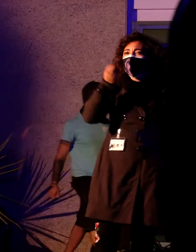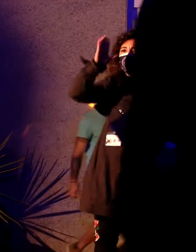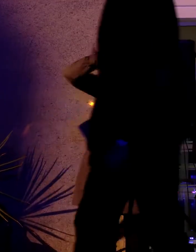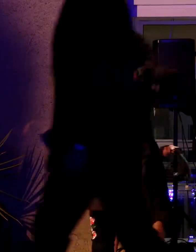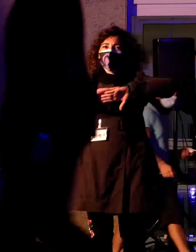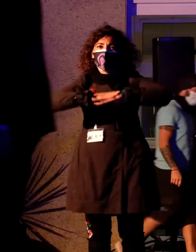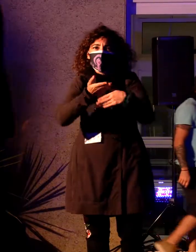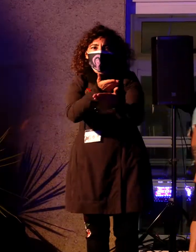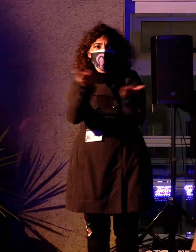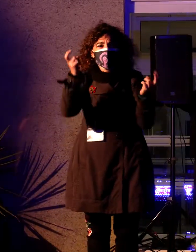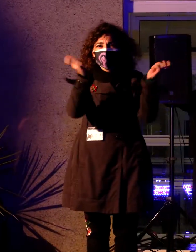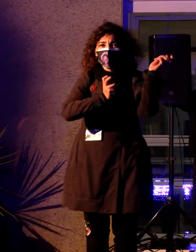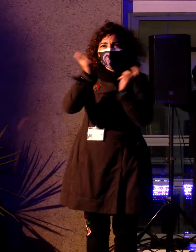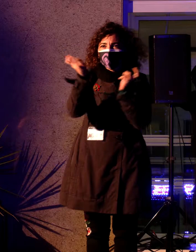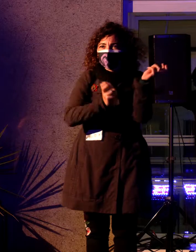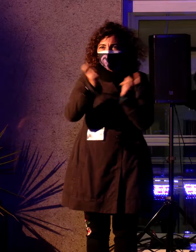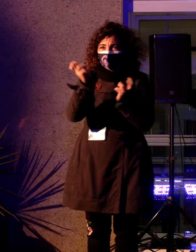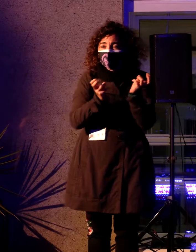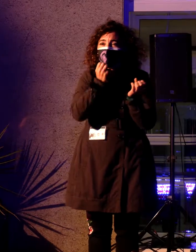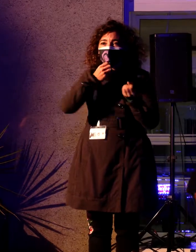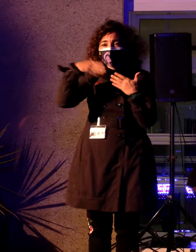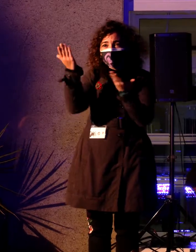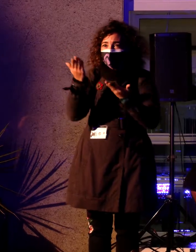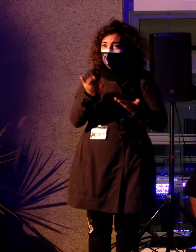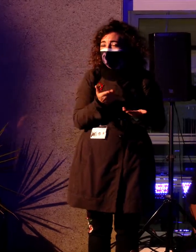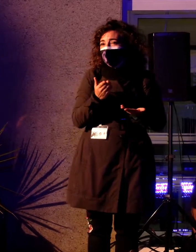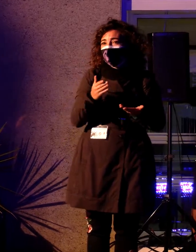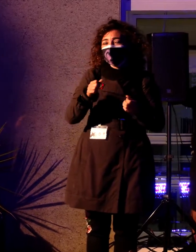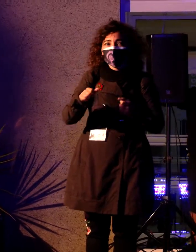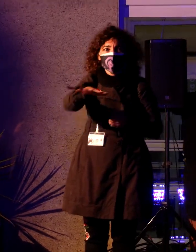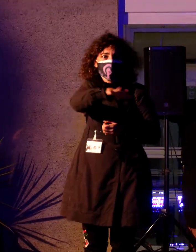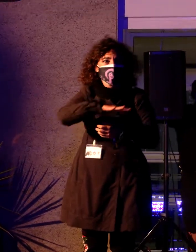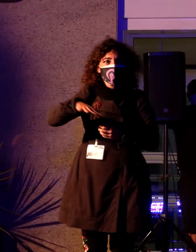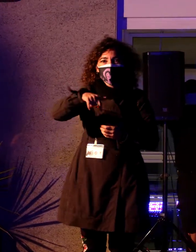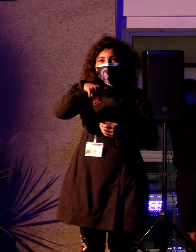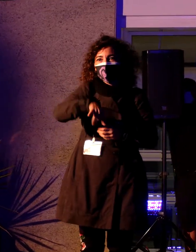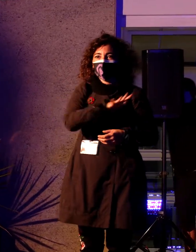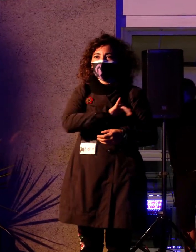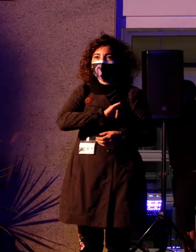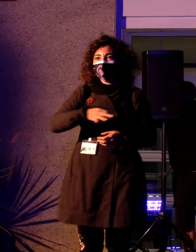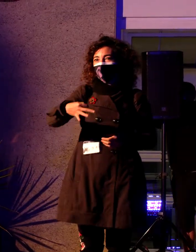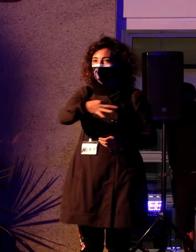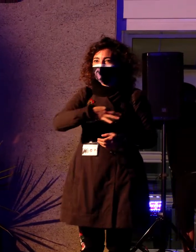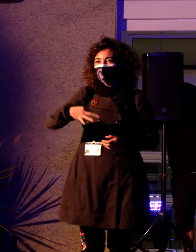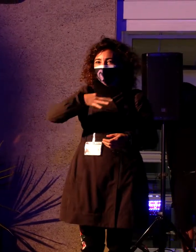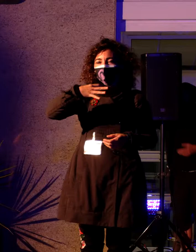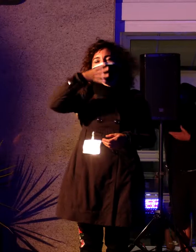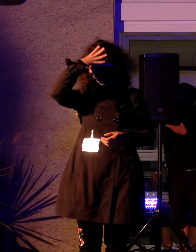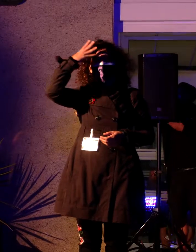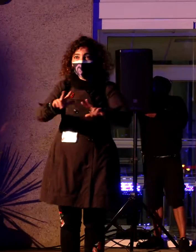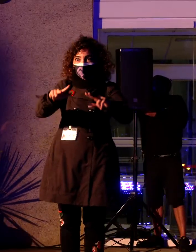noches a todos y a todas. Bienvenidos a esta plazoleta del Cabildo Insular de